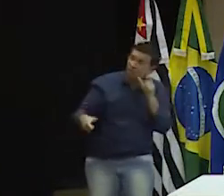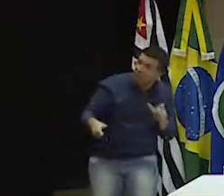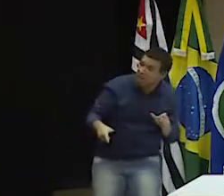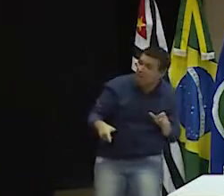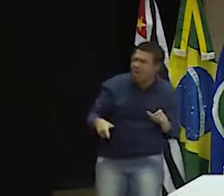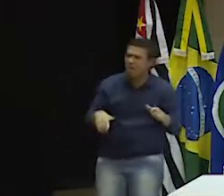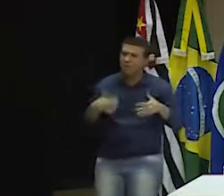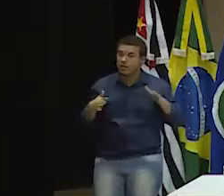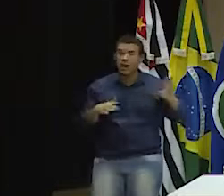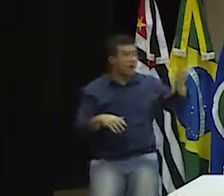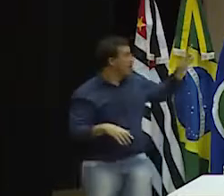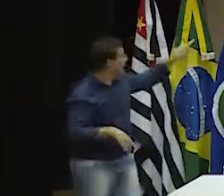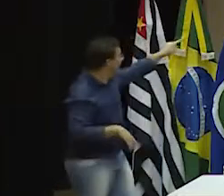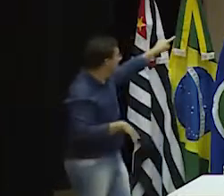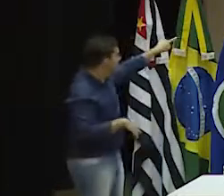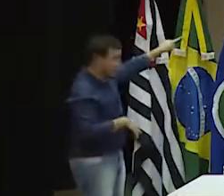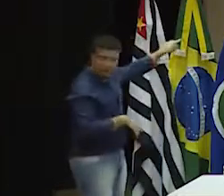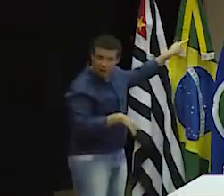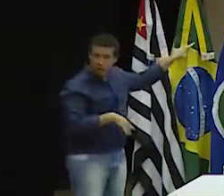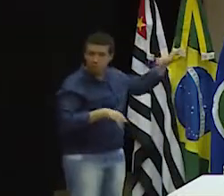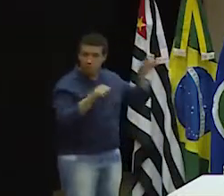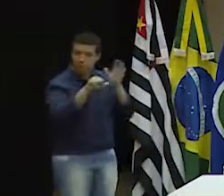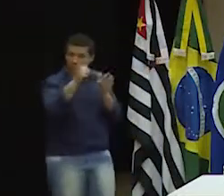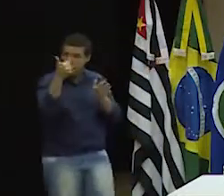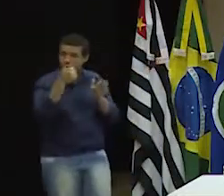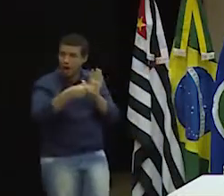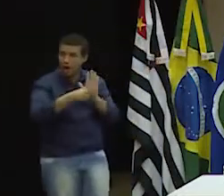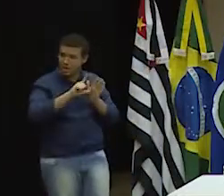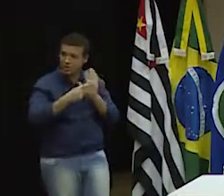havia interesse, se não havia. Então,